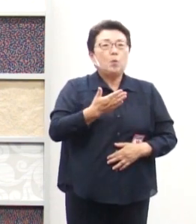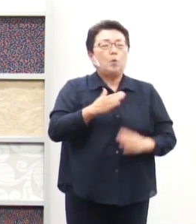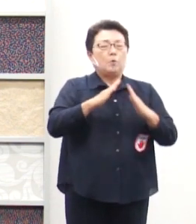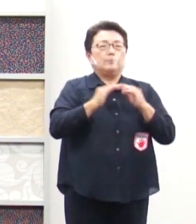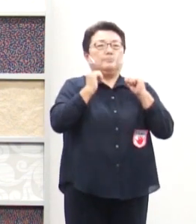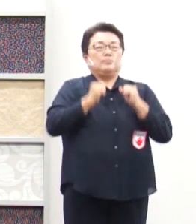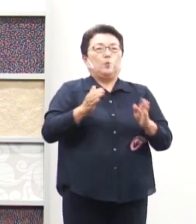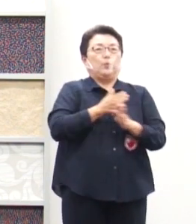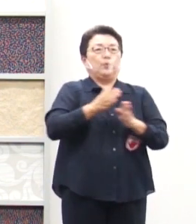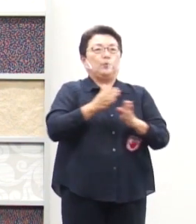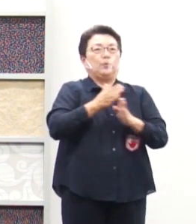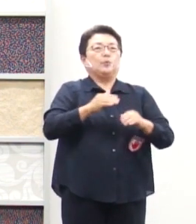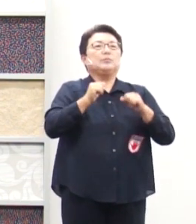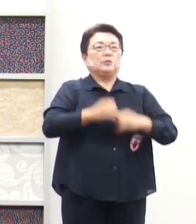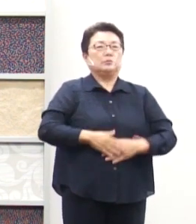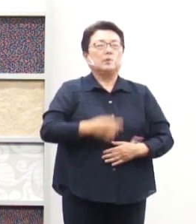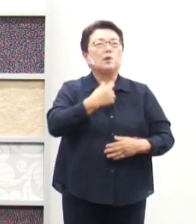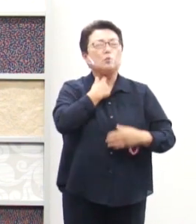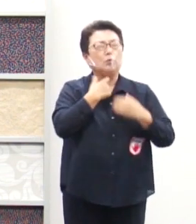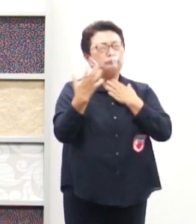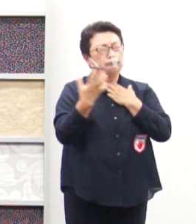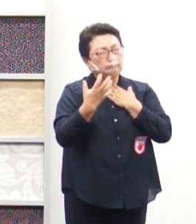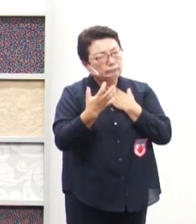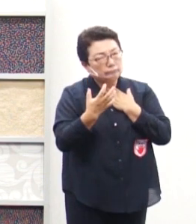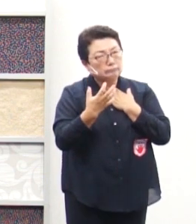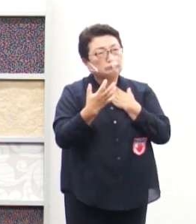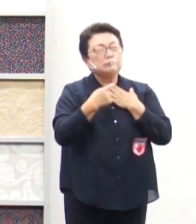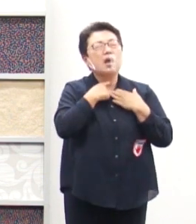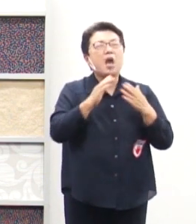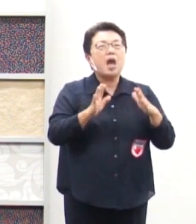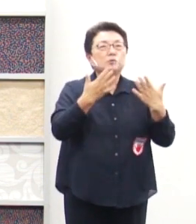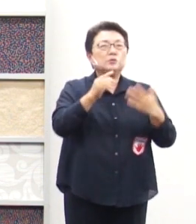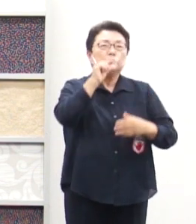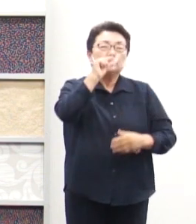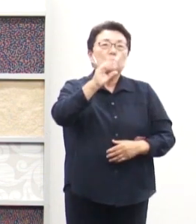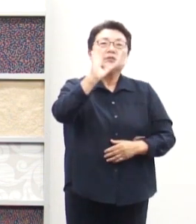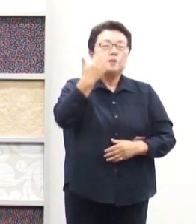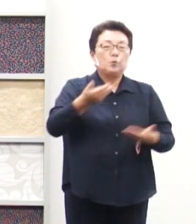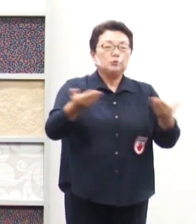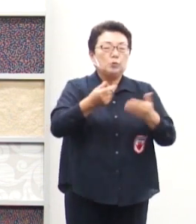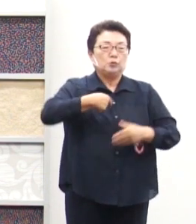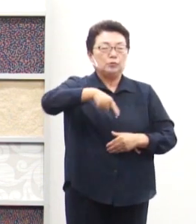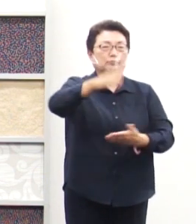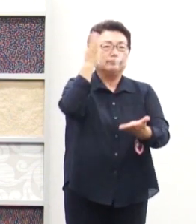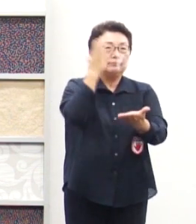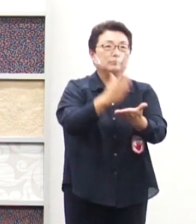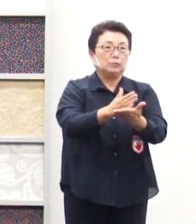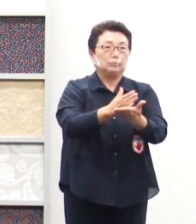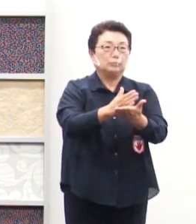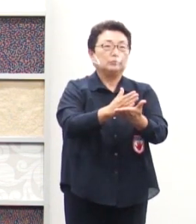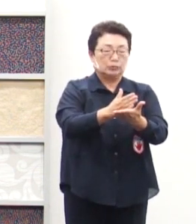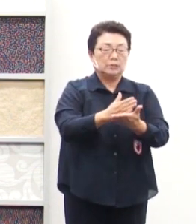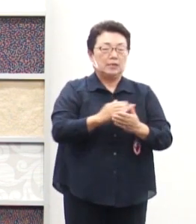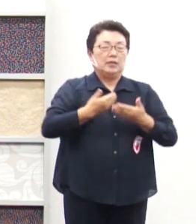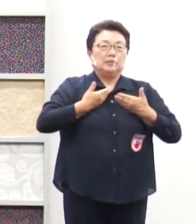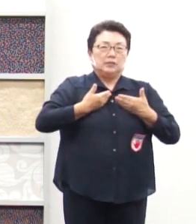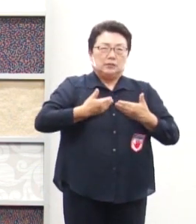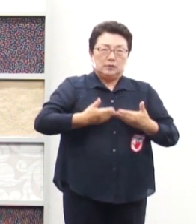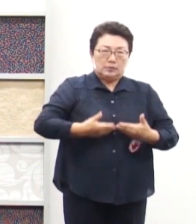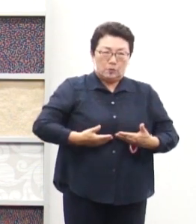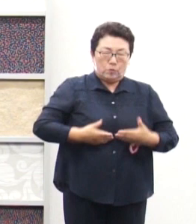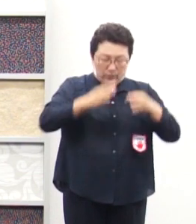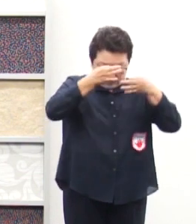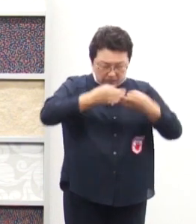で様子を見る、あるいは喉の痛みなどの症状が軽度でも出勤しないといった慎重かつ適切な判断を求